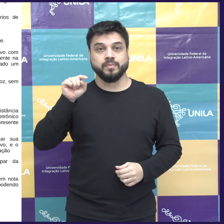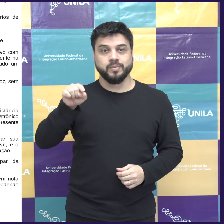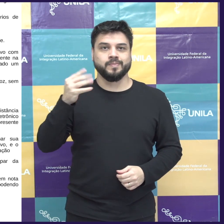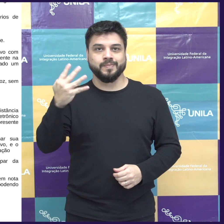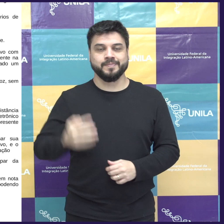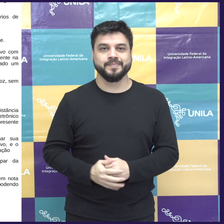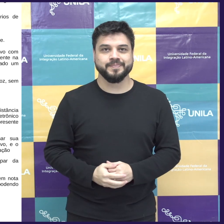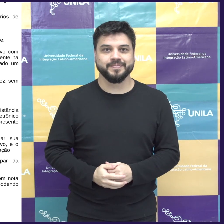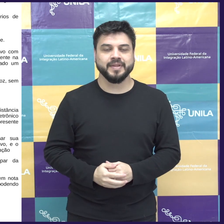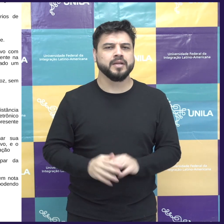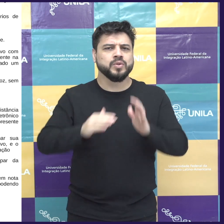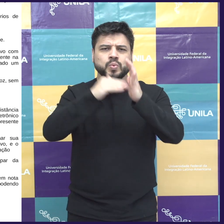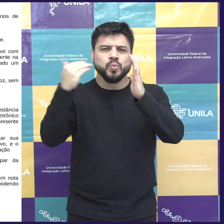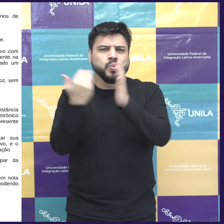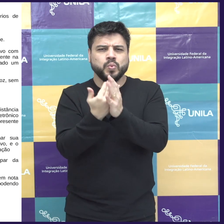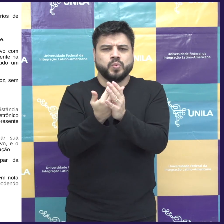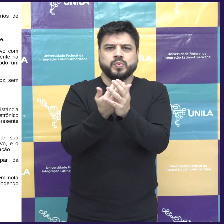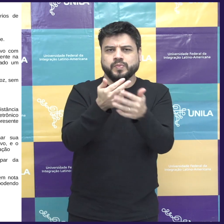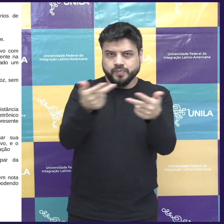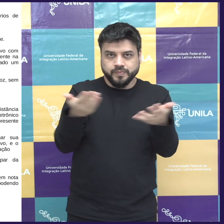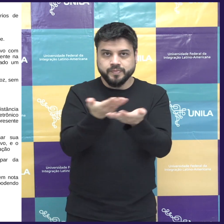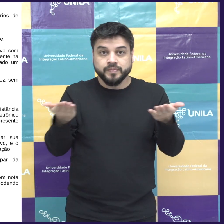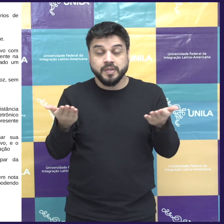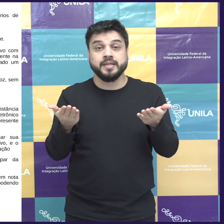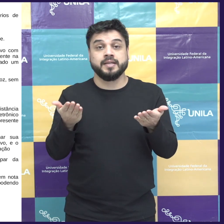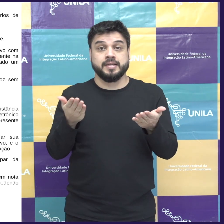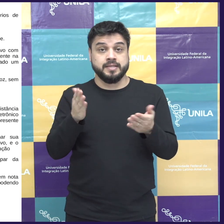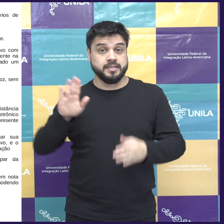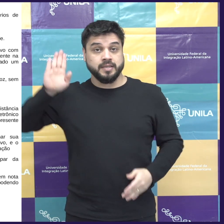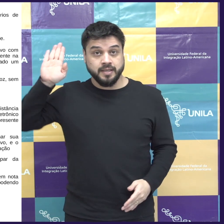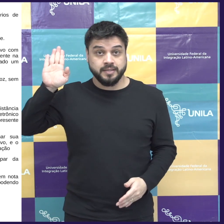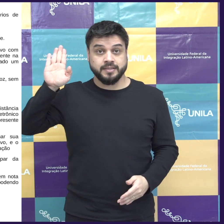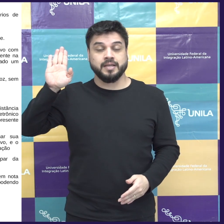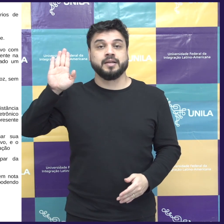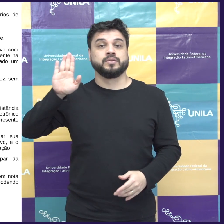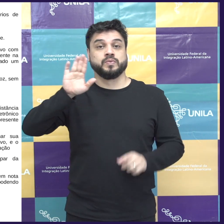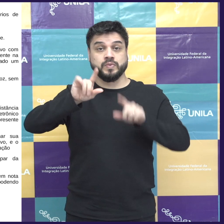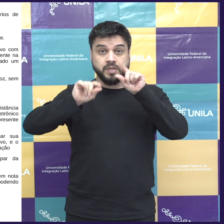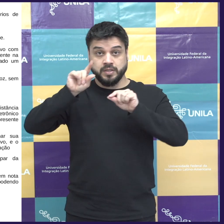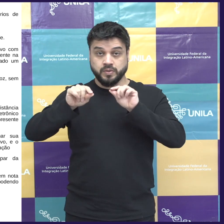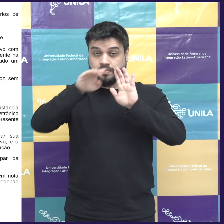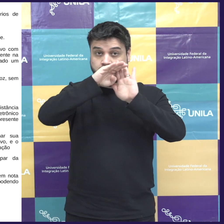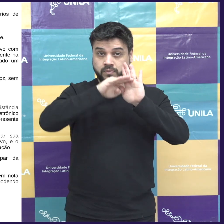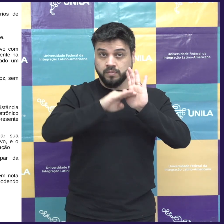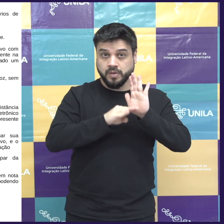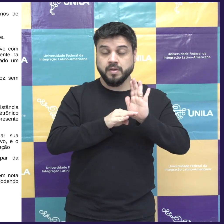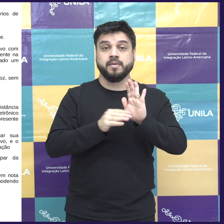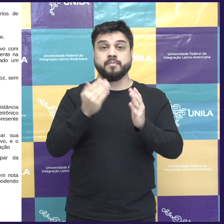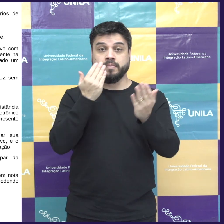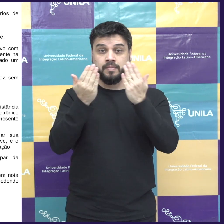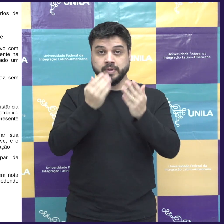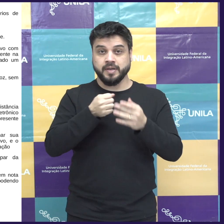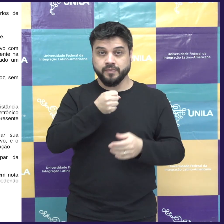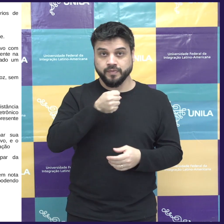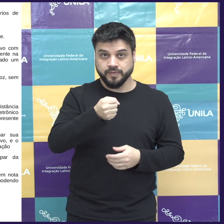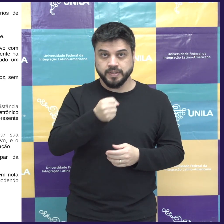5.4.4. Todos os candidatos selecionados para a entrevista à